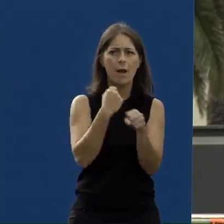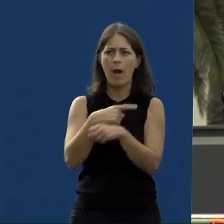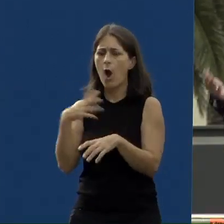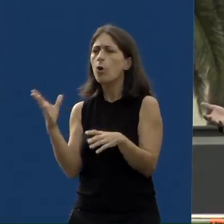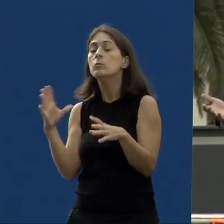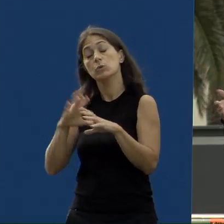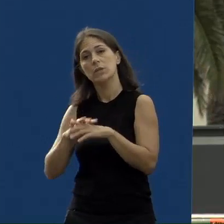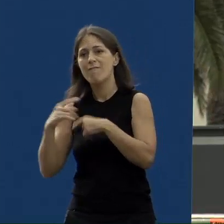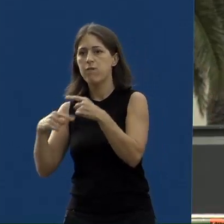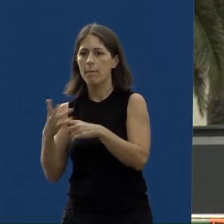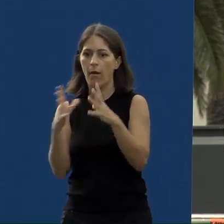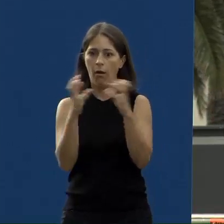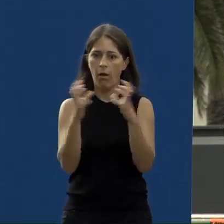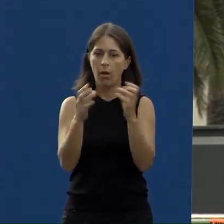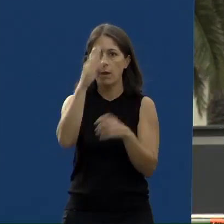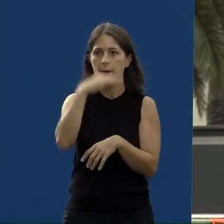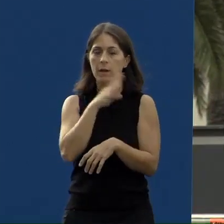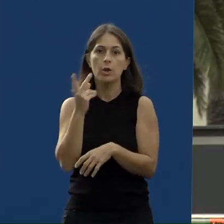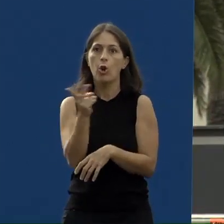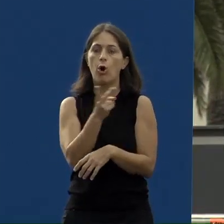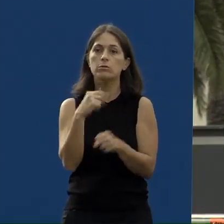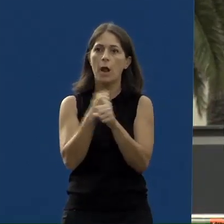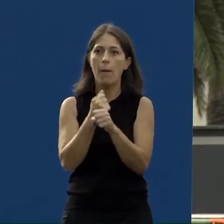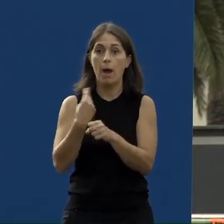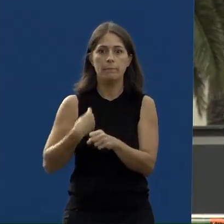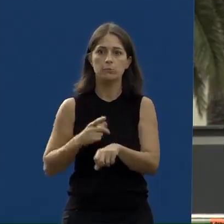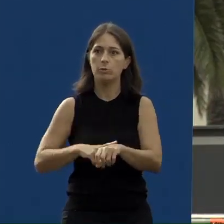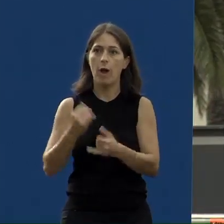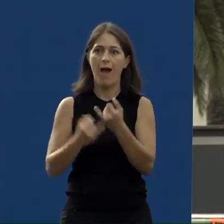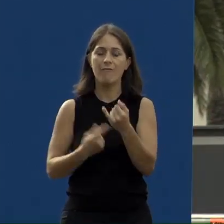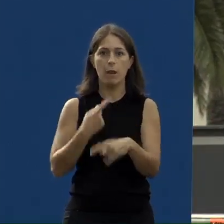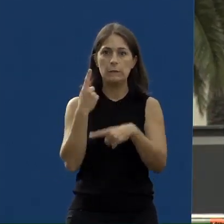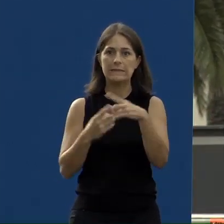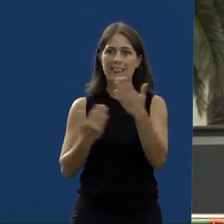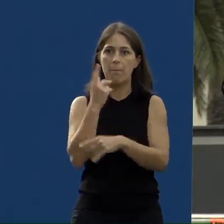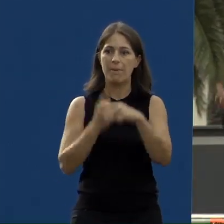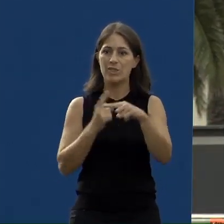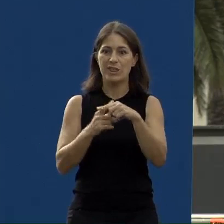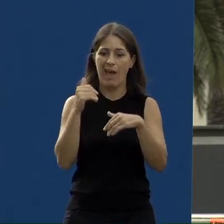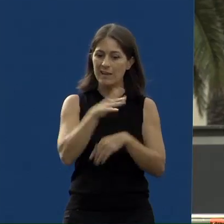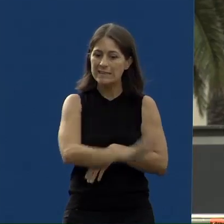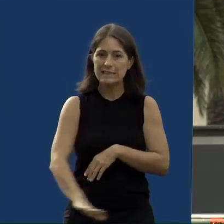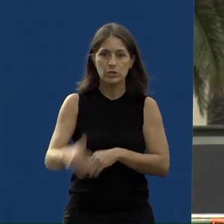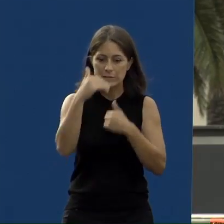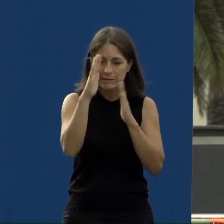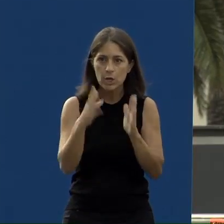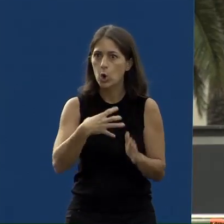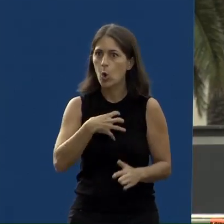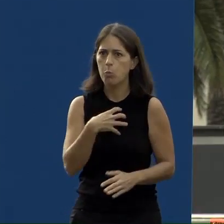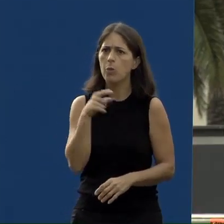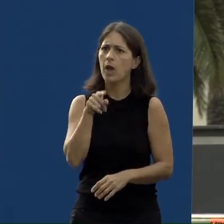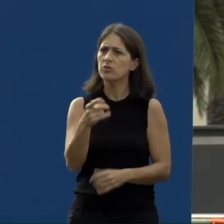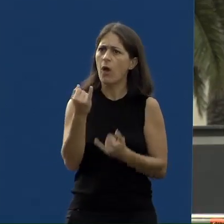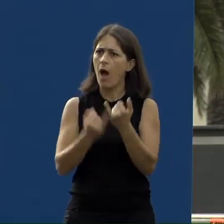dos pais e das nais, que traballan os dous e moitas veces non poden facerse cargo ao mediodía dos nenos e das nenas. Esa tamén é función da educación,